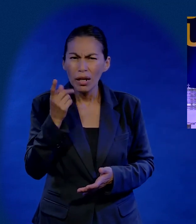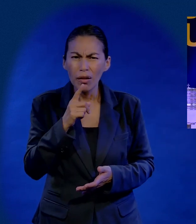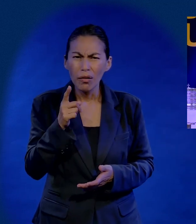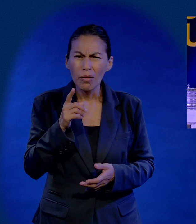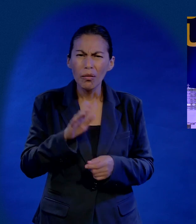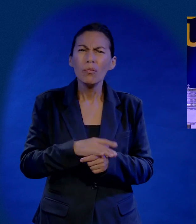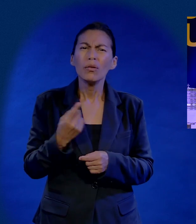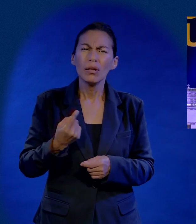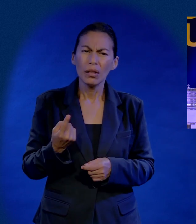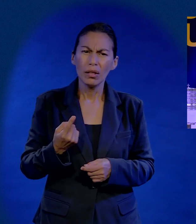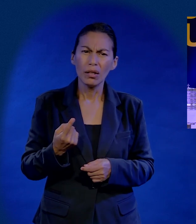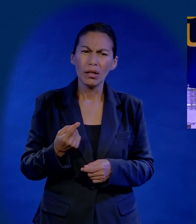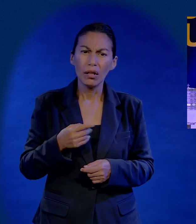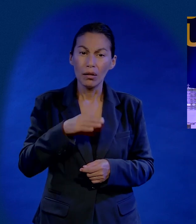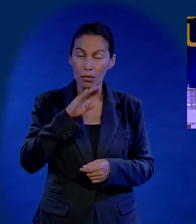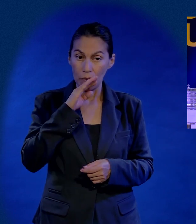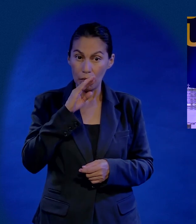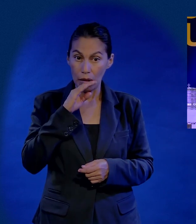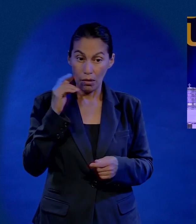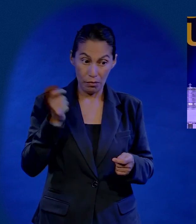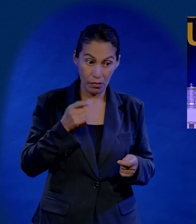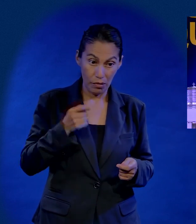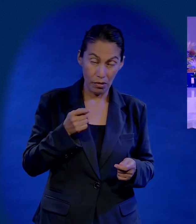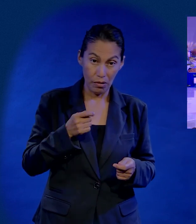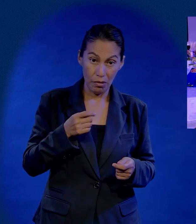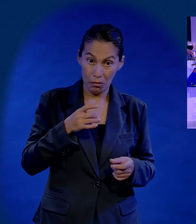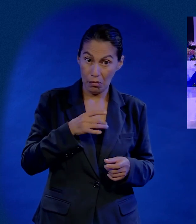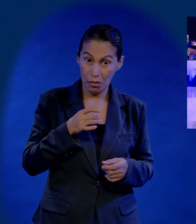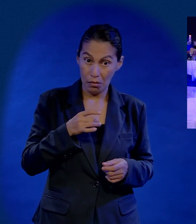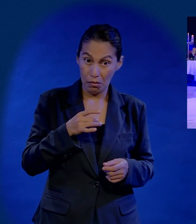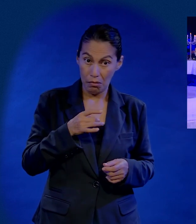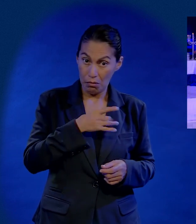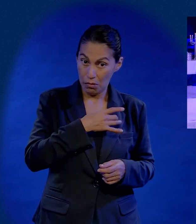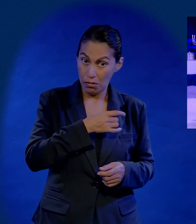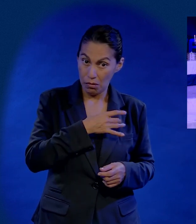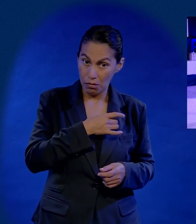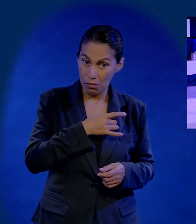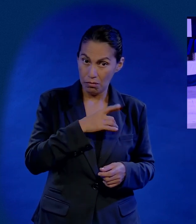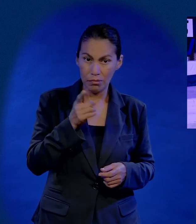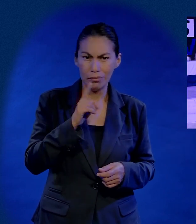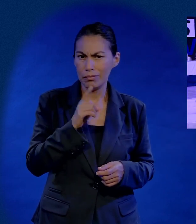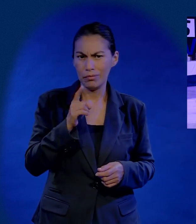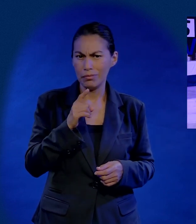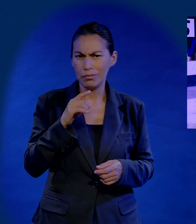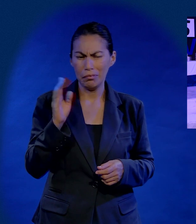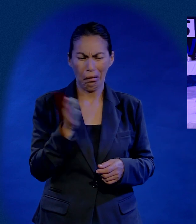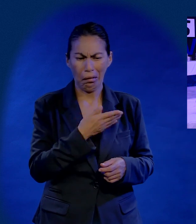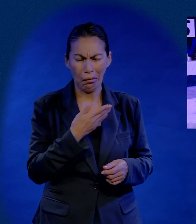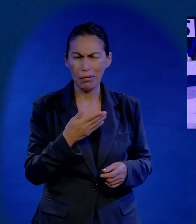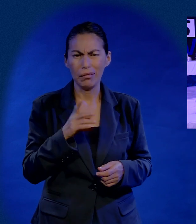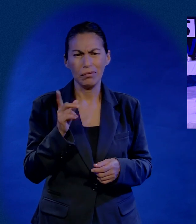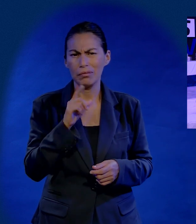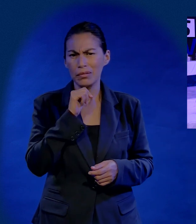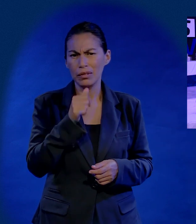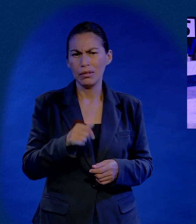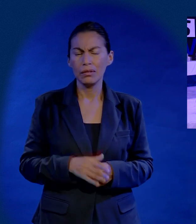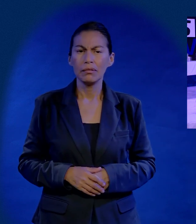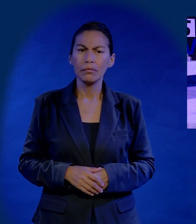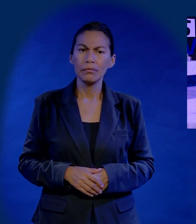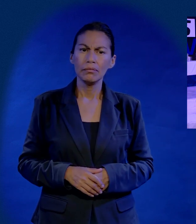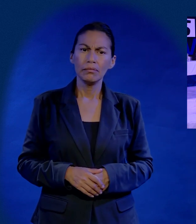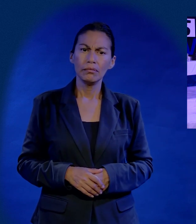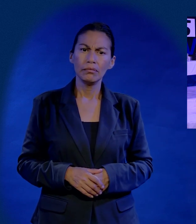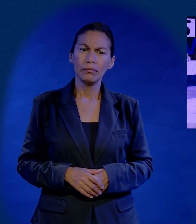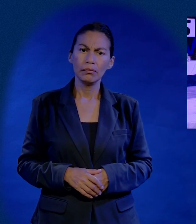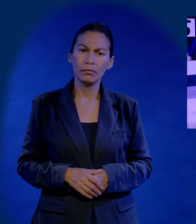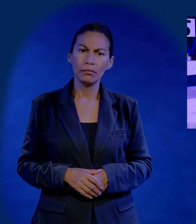preguntado muchas veces, ¿por qué no se me antojaba más? ¿Por qué? ¿Tenía miedo de que mi mamá me pegara con un lazo de estos? No,